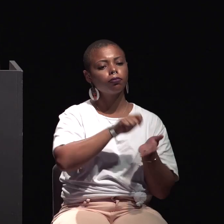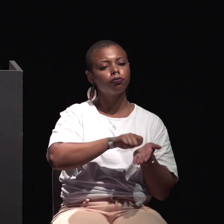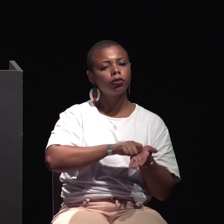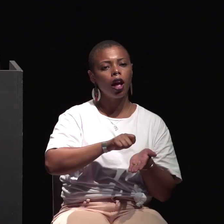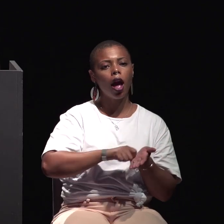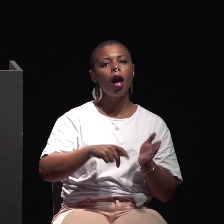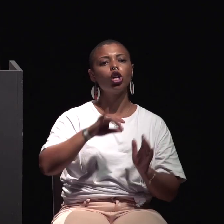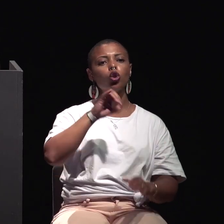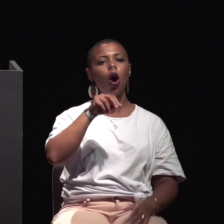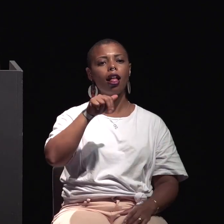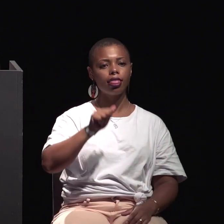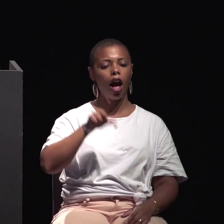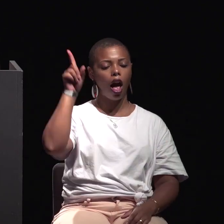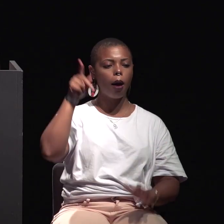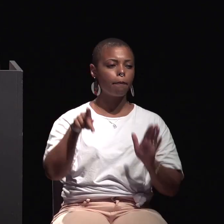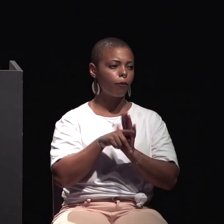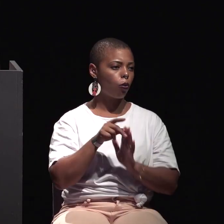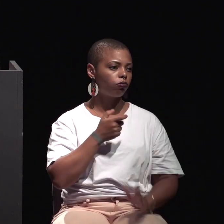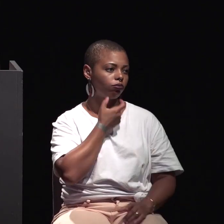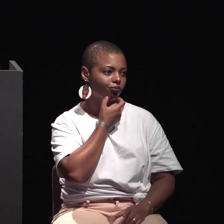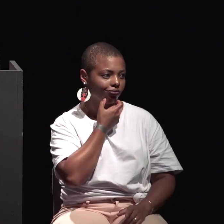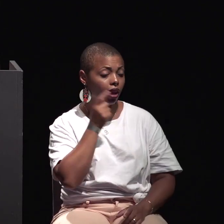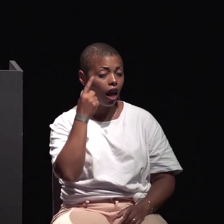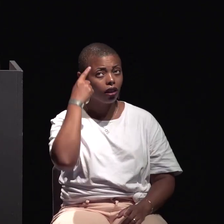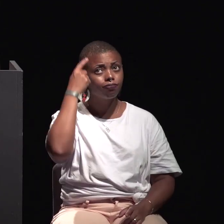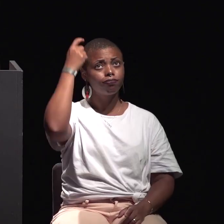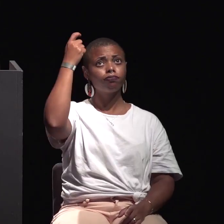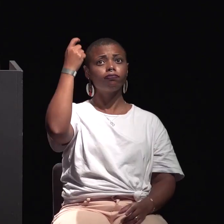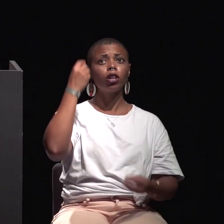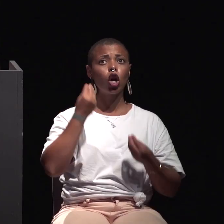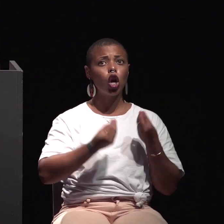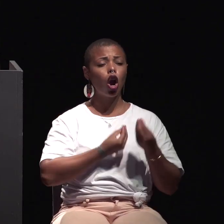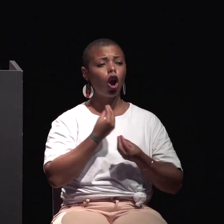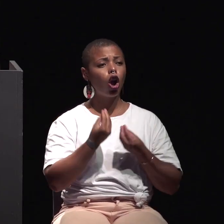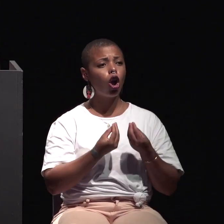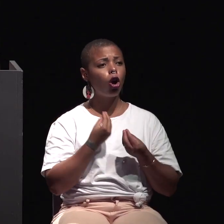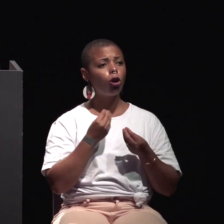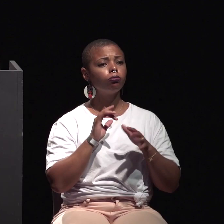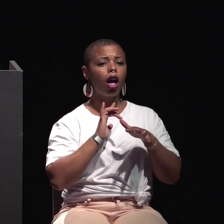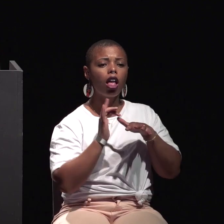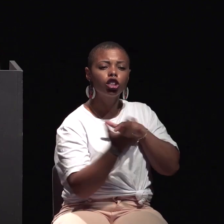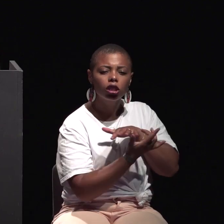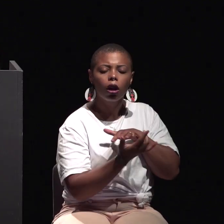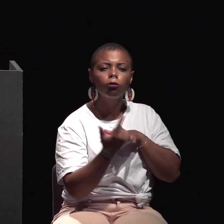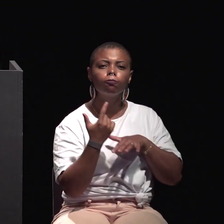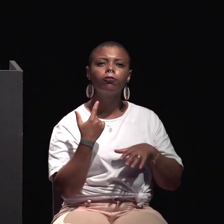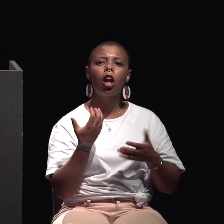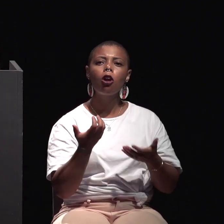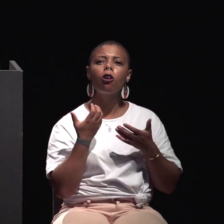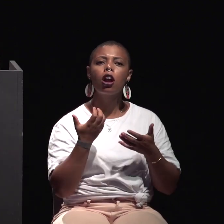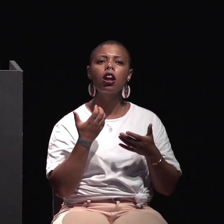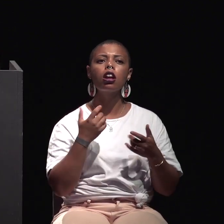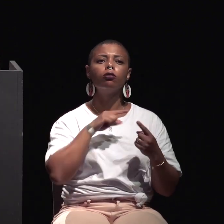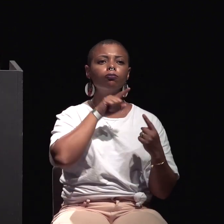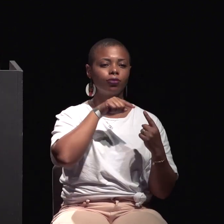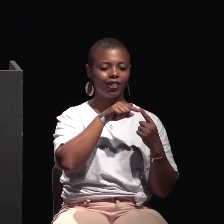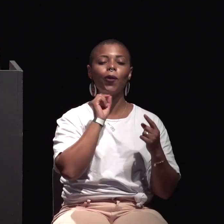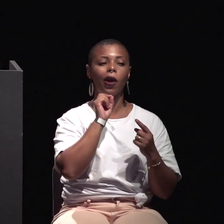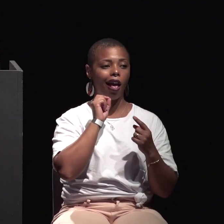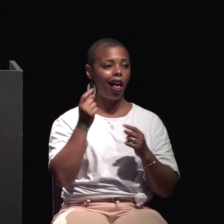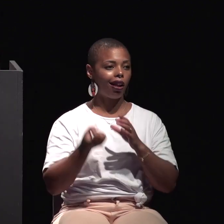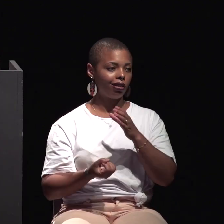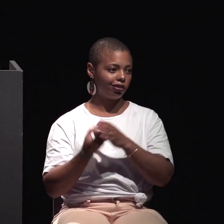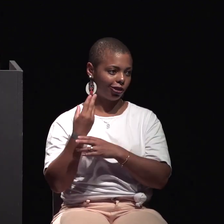Joanna Walsh, ela criou uma meta em suas redes sociais, em forma de hashtag,